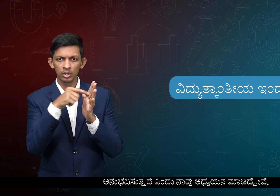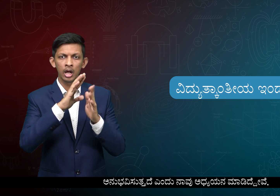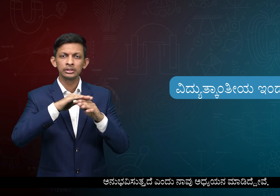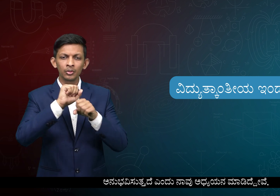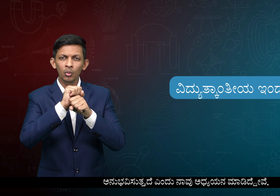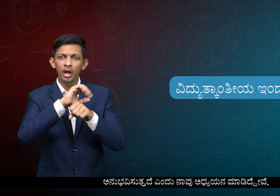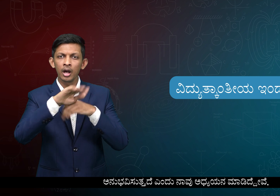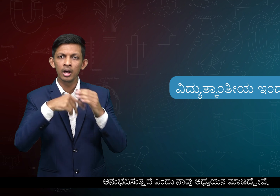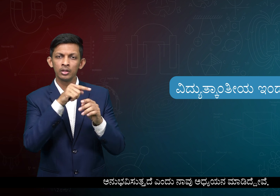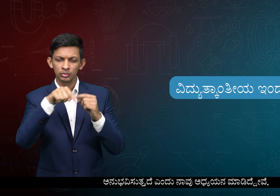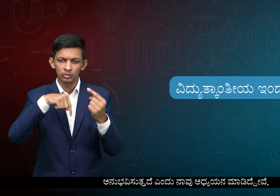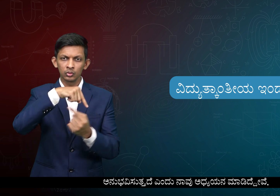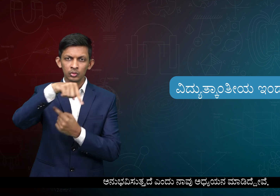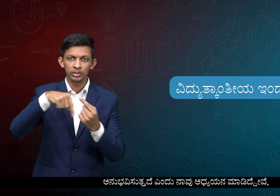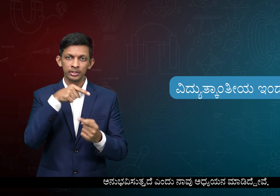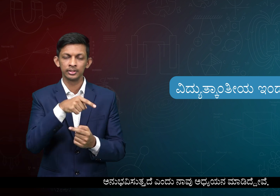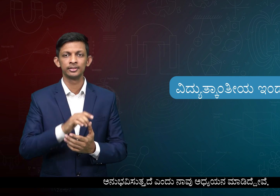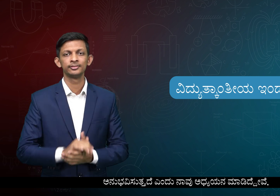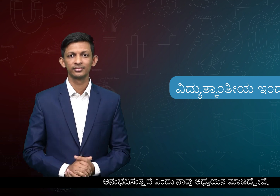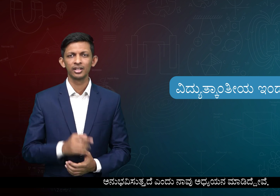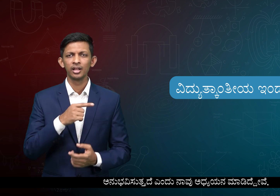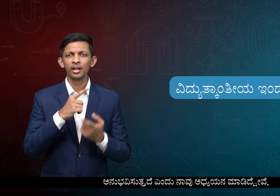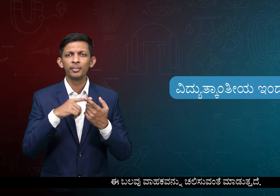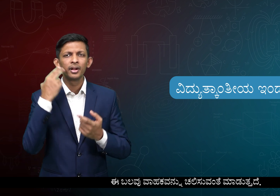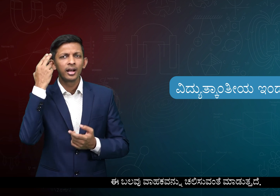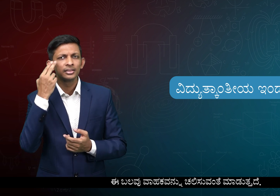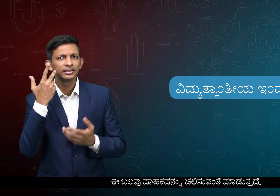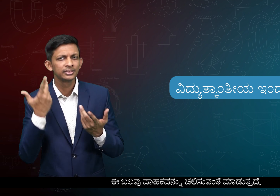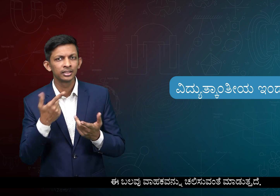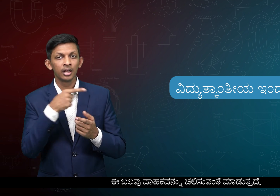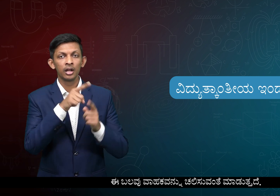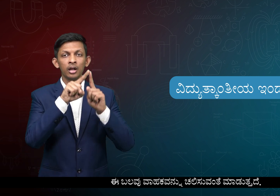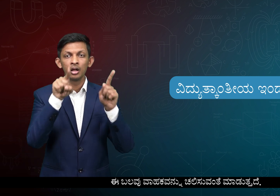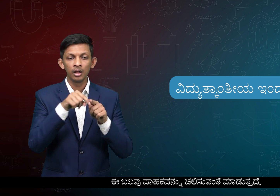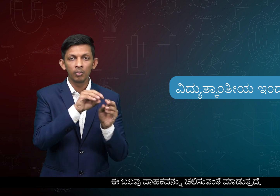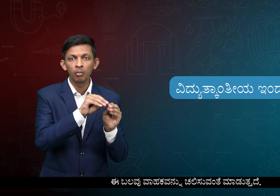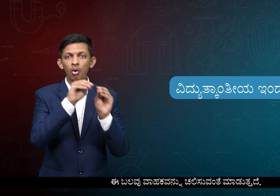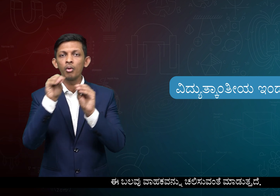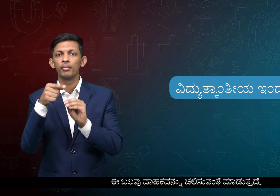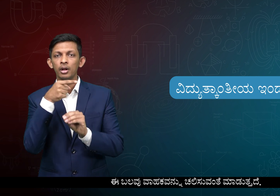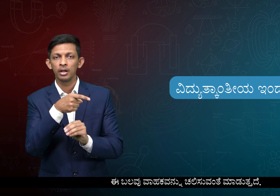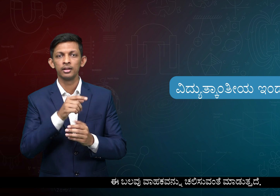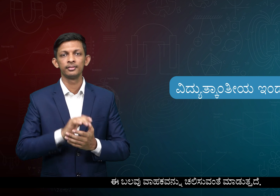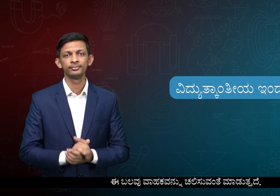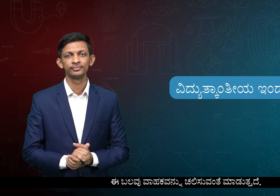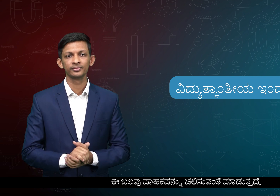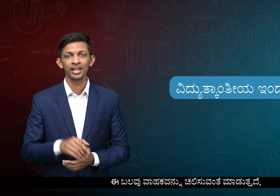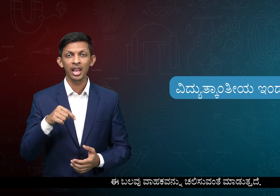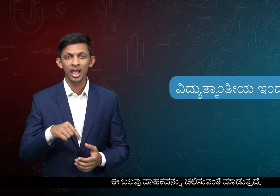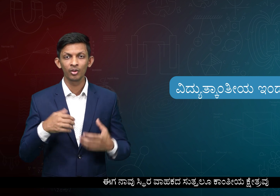ಅನುಭವಿಸುತ್ತದೆ ಎಂದು ನಾವು ಅಧ್ಯಯನ ಮಾಡಿದ್ದೇವೆ. ಈ ಬಲವು ವಾಹಕವನ್ನು ಚಲಿಸುವಂತೆ